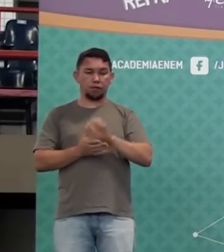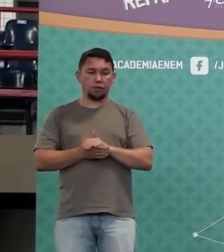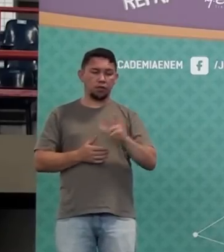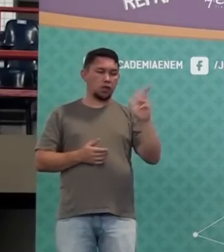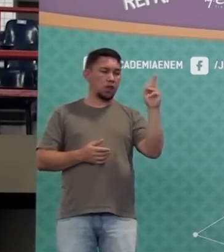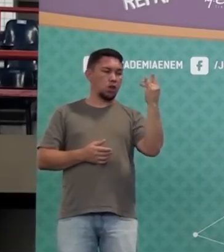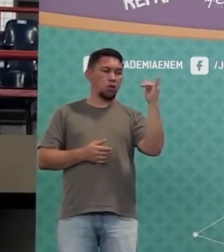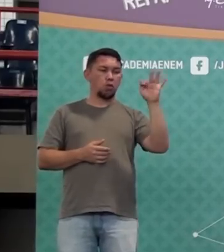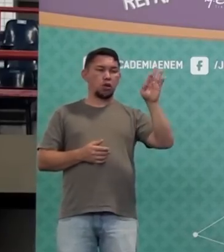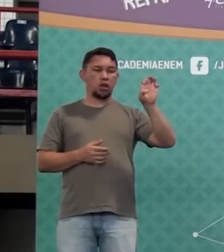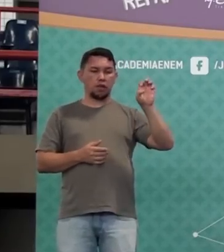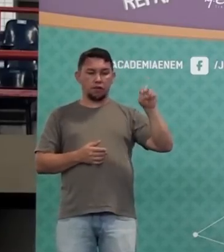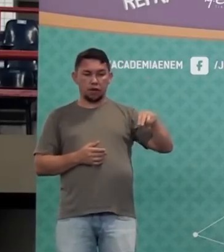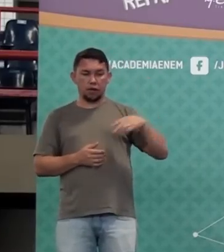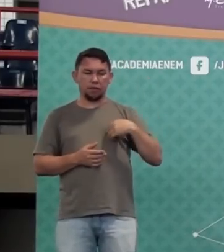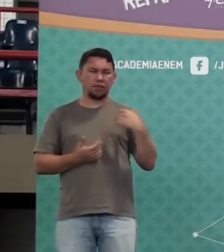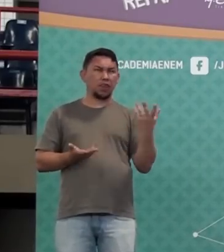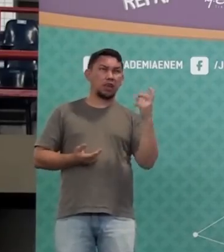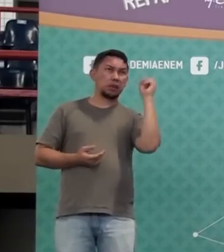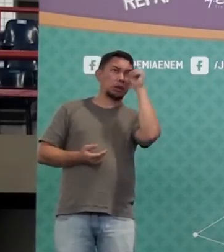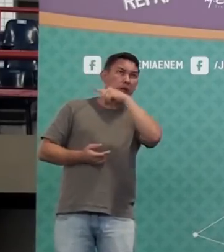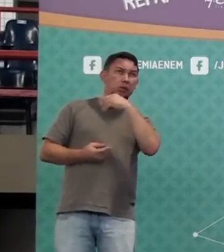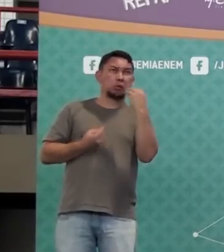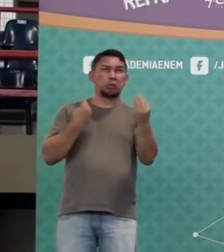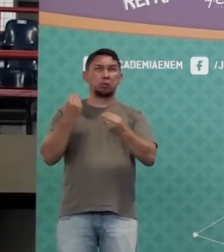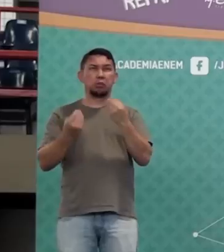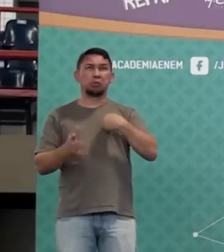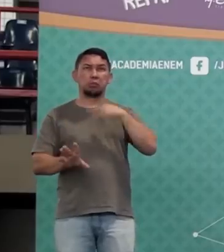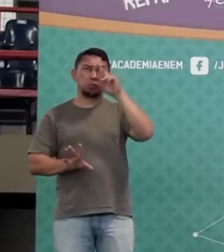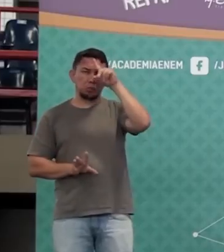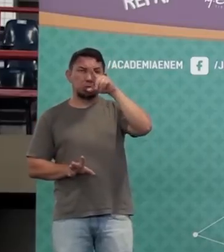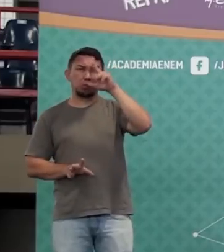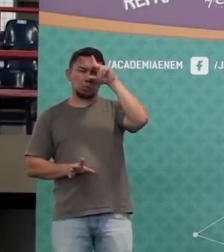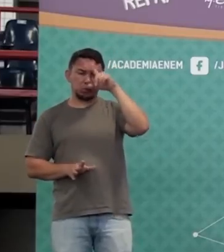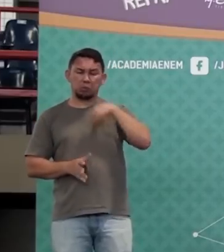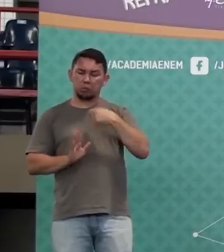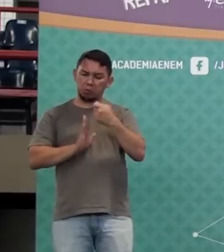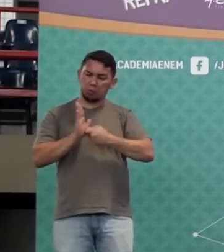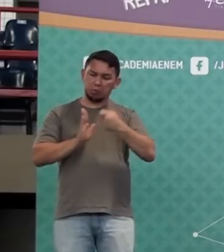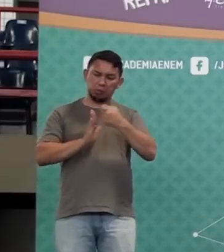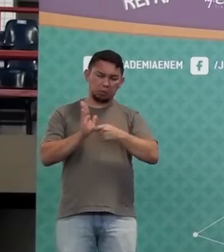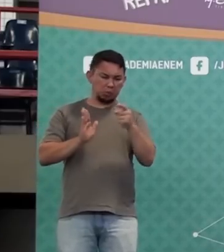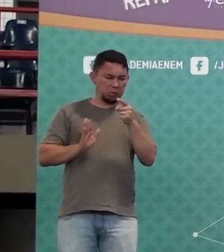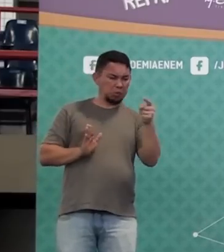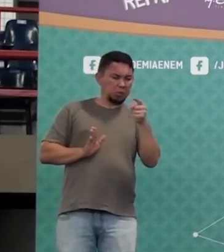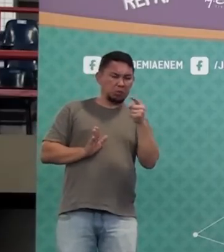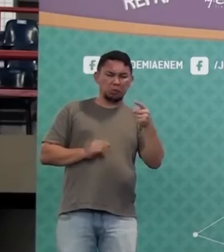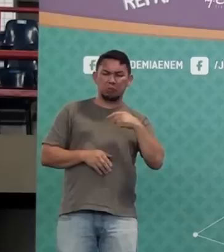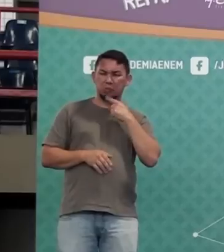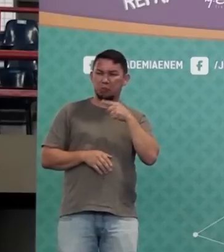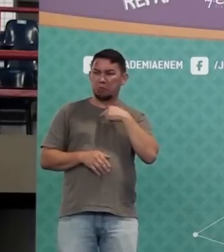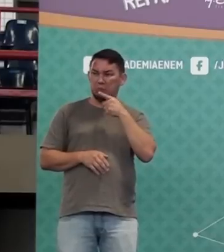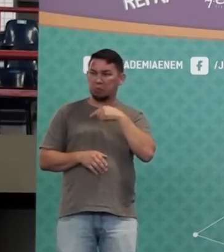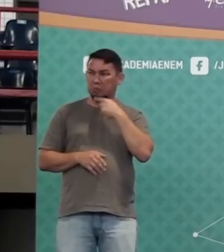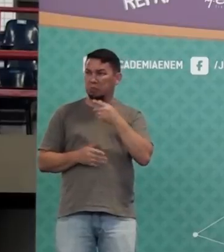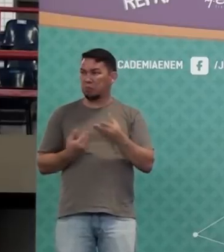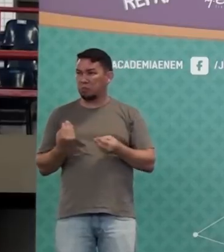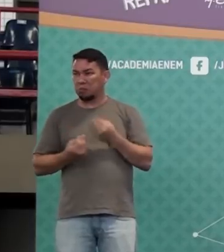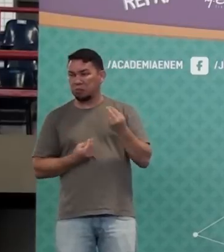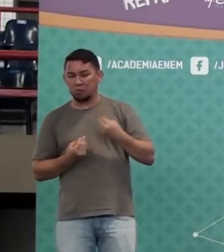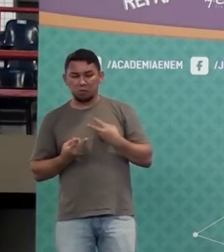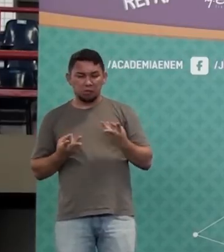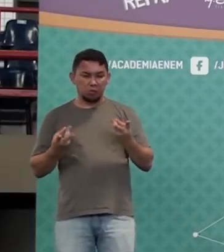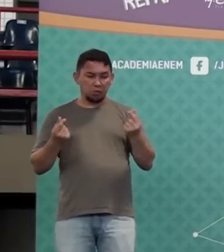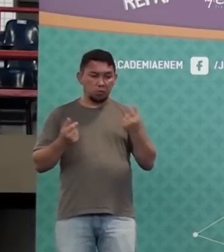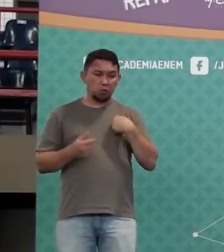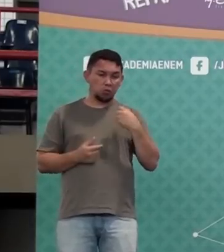Não é difícil. Muita gente diz, professor, eu erro toda vez que eu faço a redação essa história do hífen. Eu